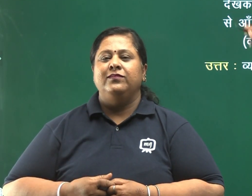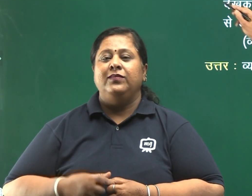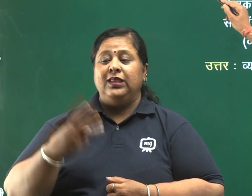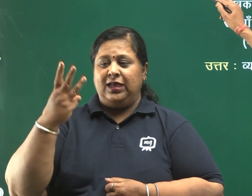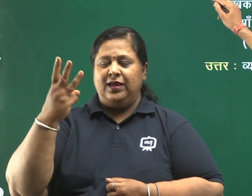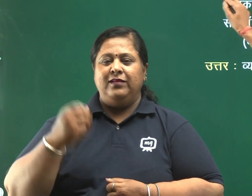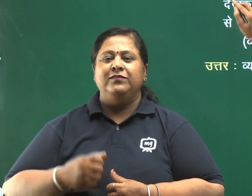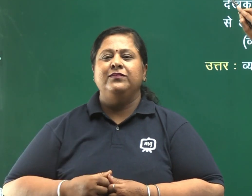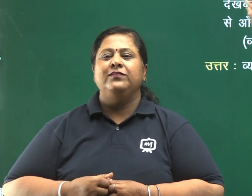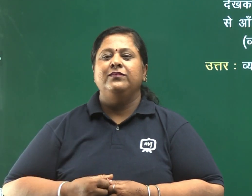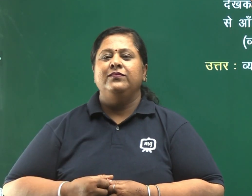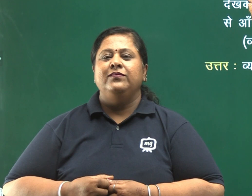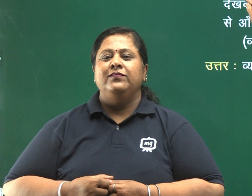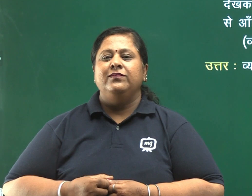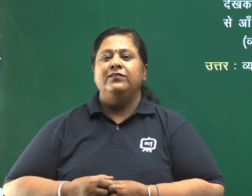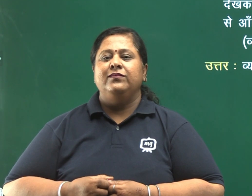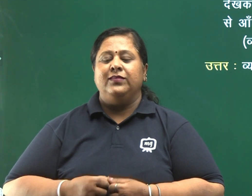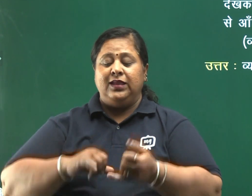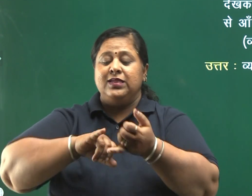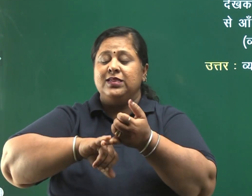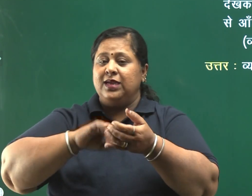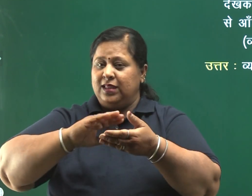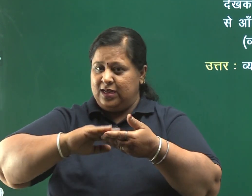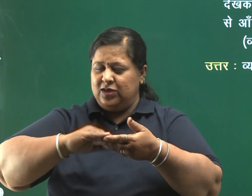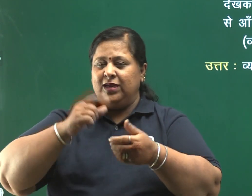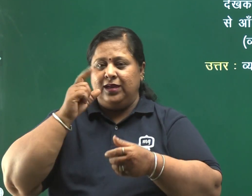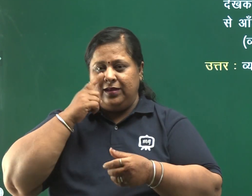प्रश्न संख्या तीन, सीता जी की